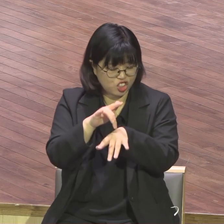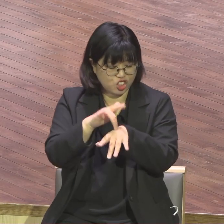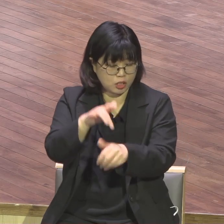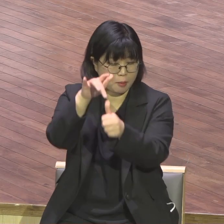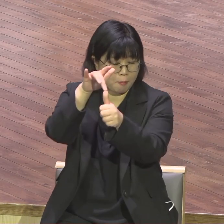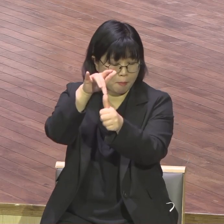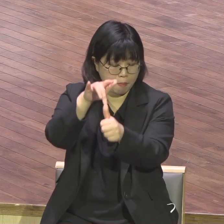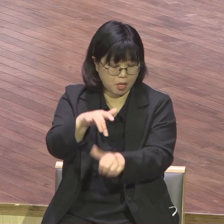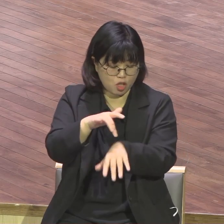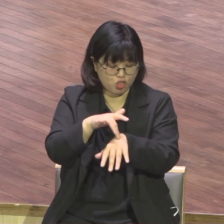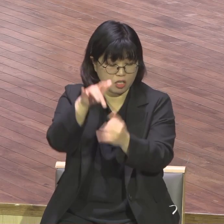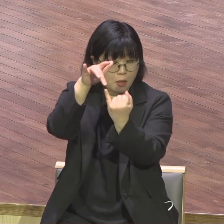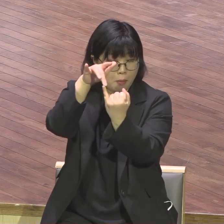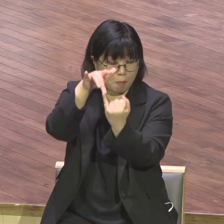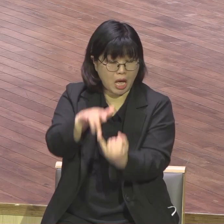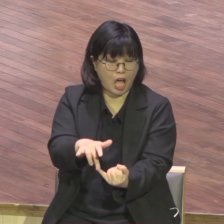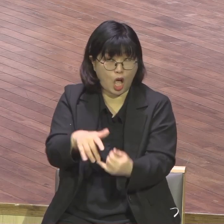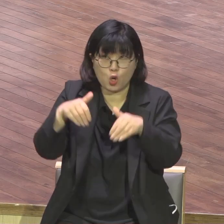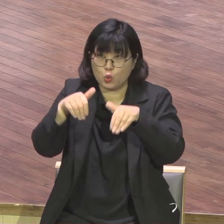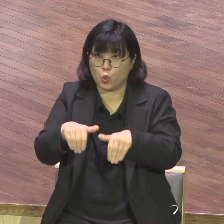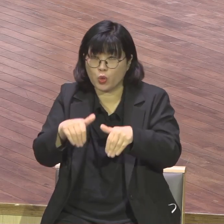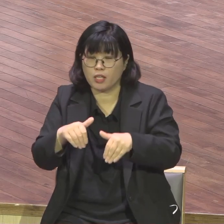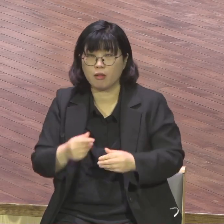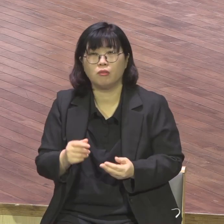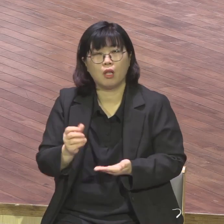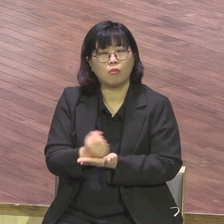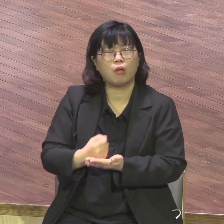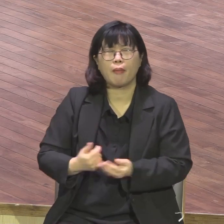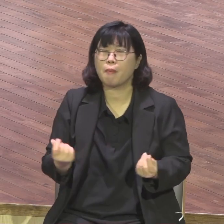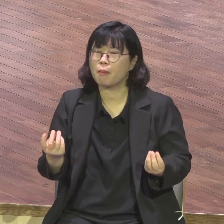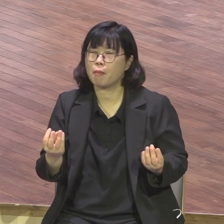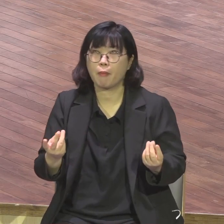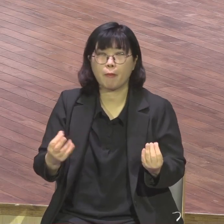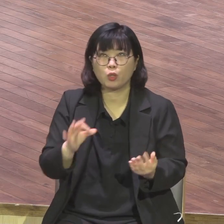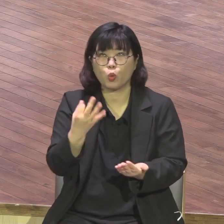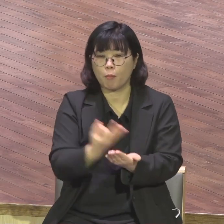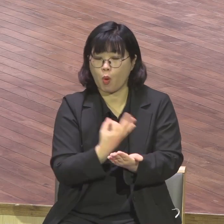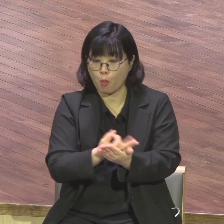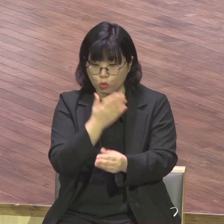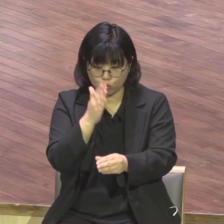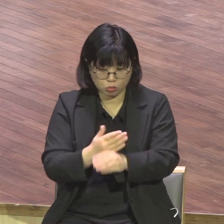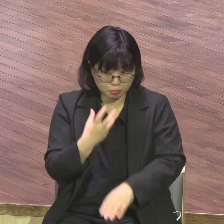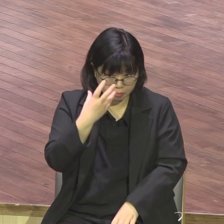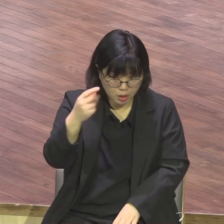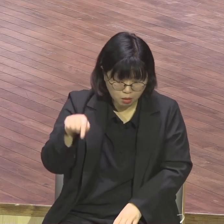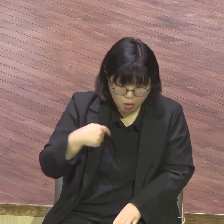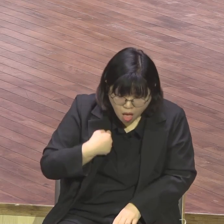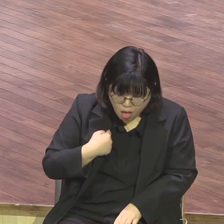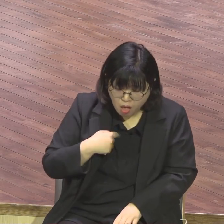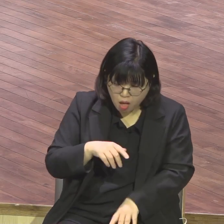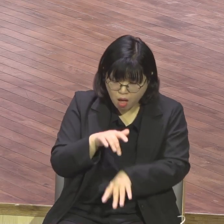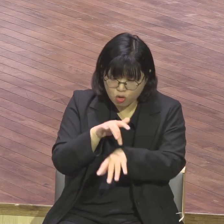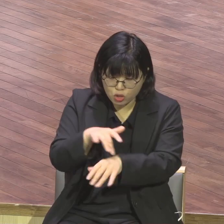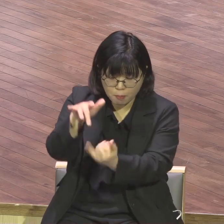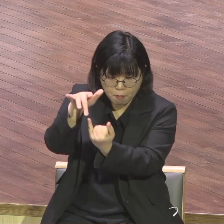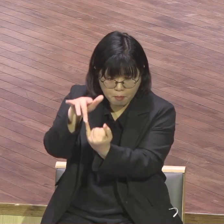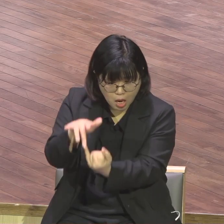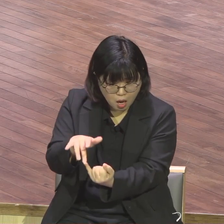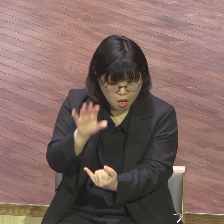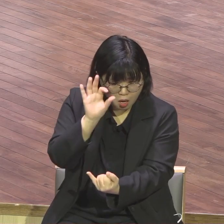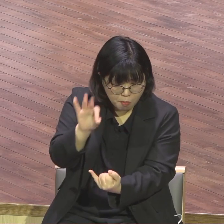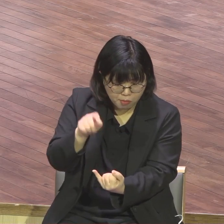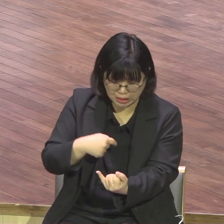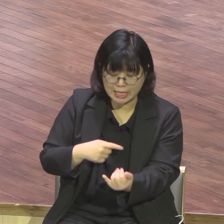점을 친단 말이에요. 그 바울이 가만히 있을 수 있습니까? 귀신 들려가고 점치는데 그 바울이